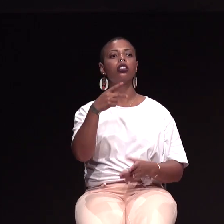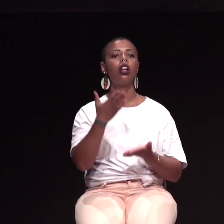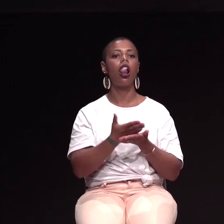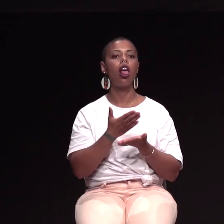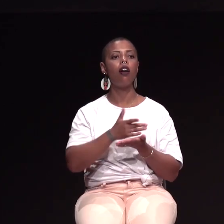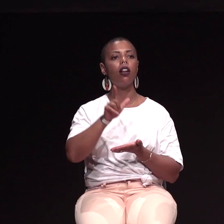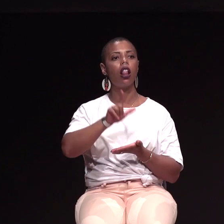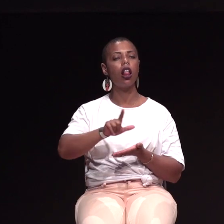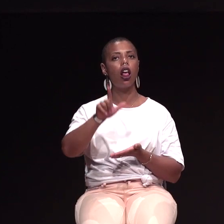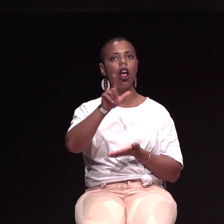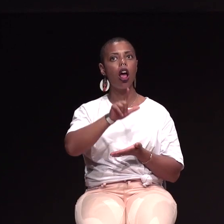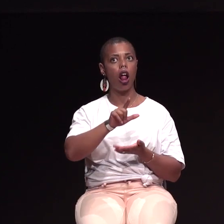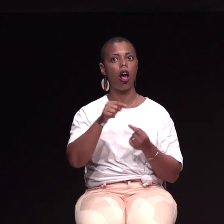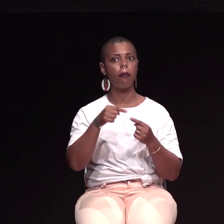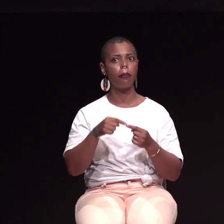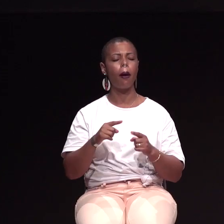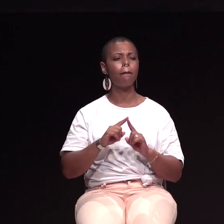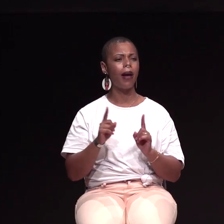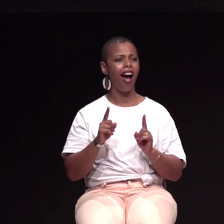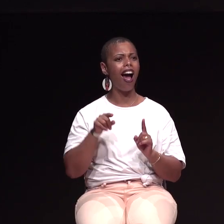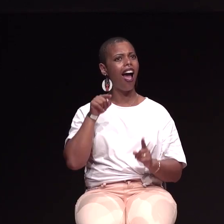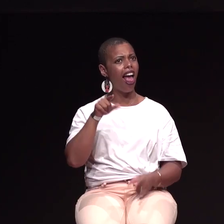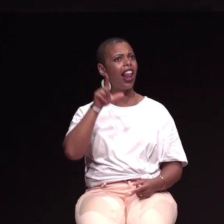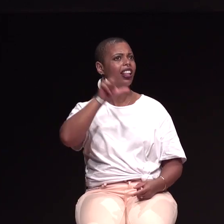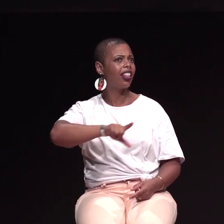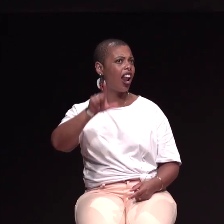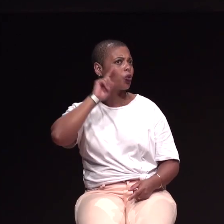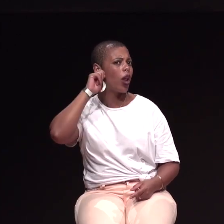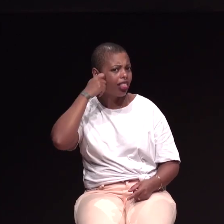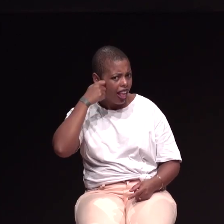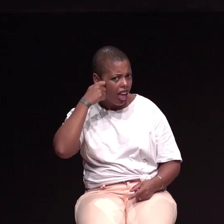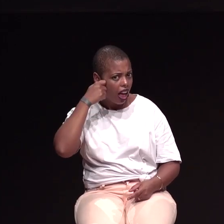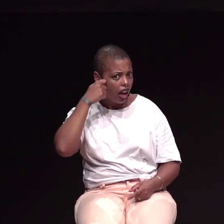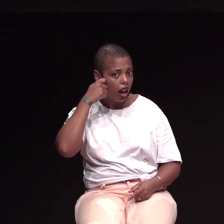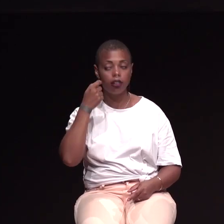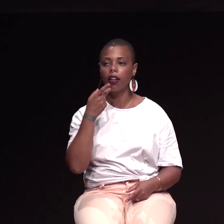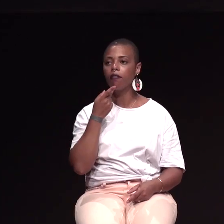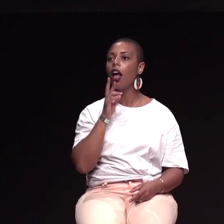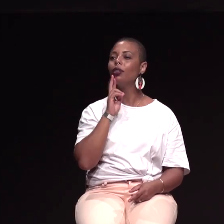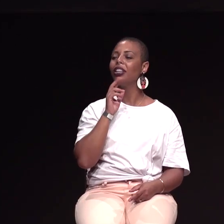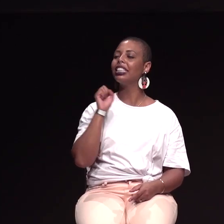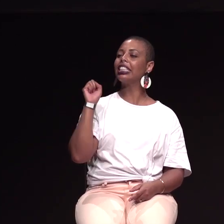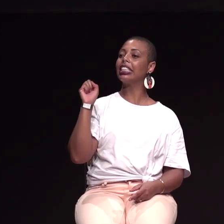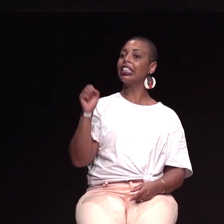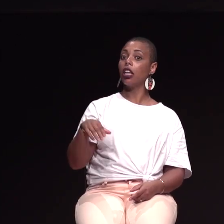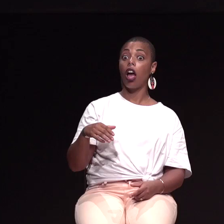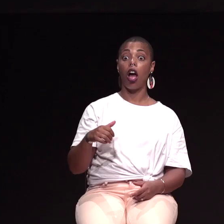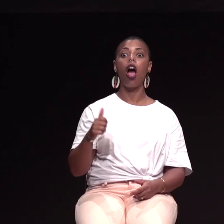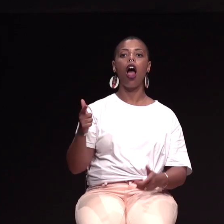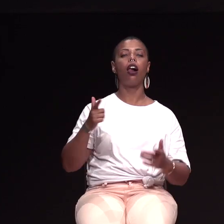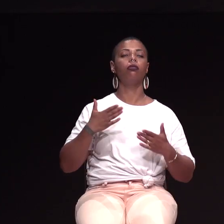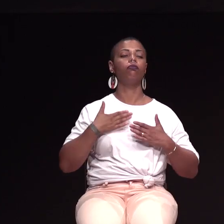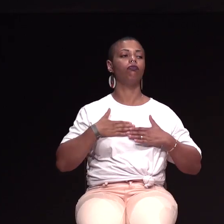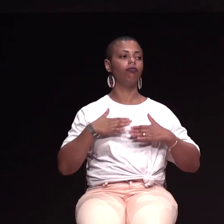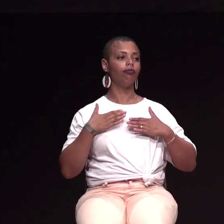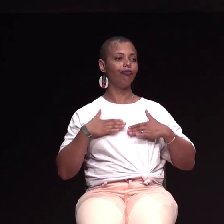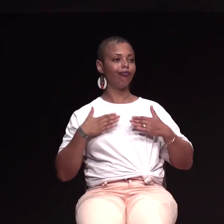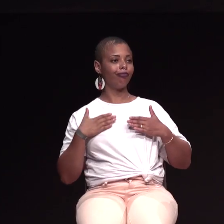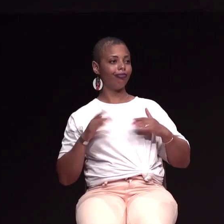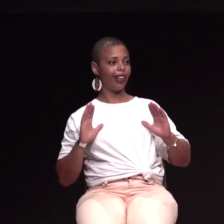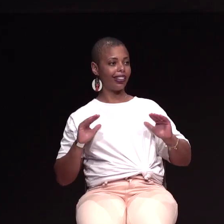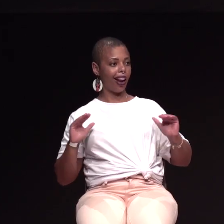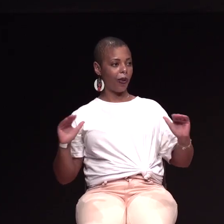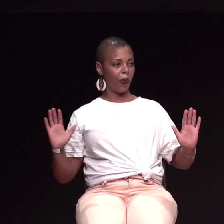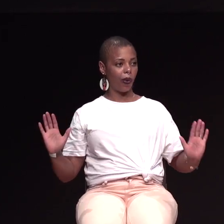pessoas perguntam, mas é literatura negra a sua literatura? Se você diz que sim, elas ficam confortáveis, vão